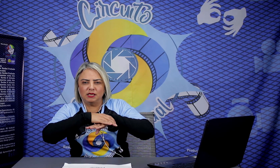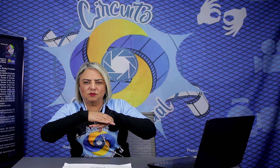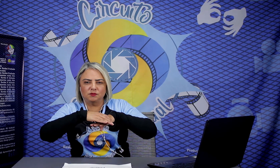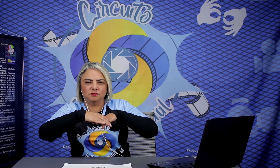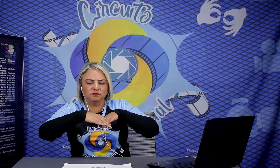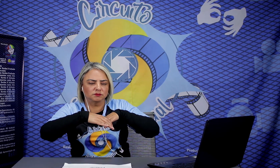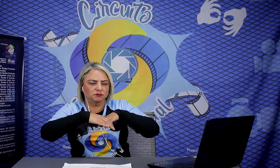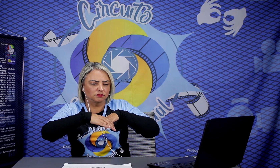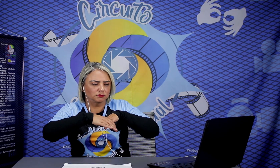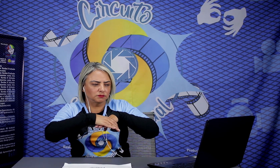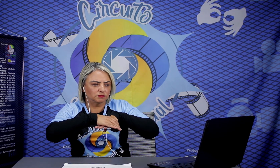Sapateiro.